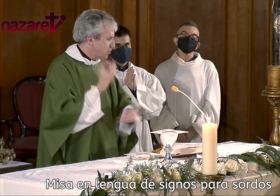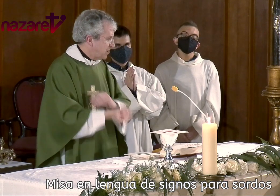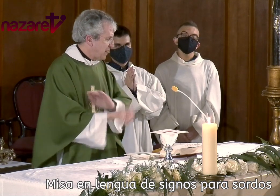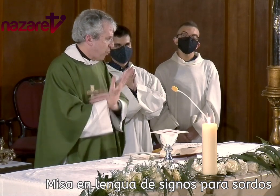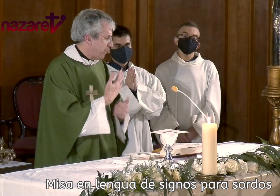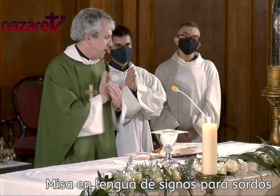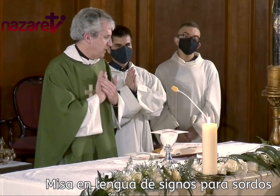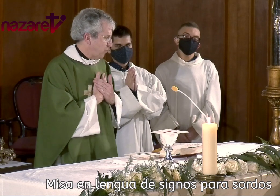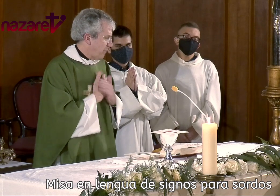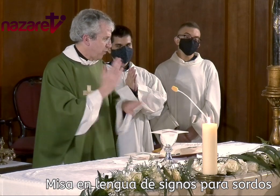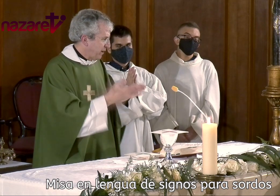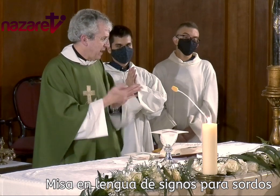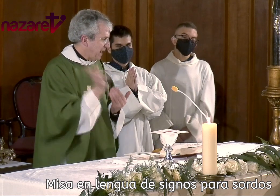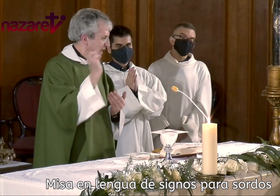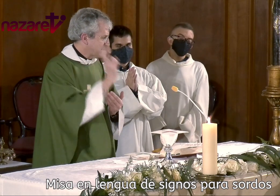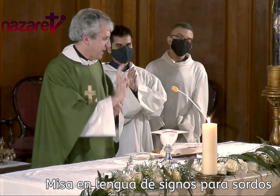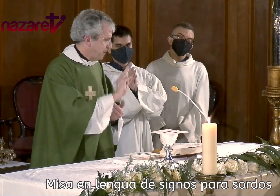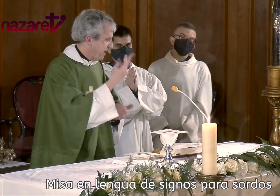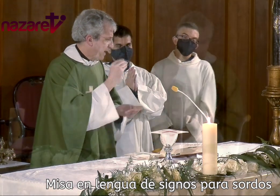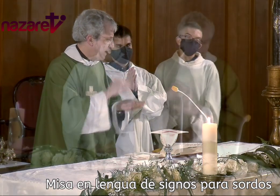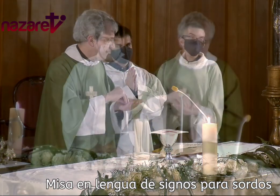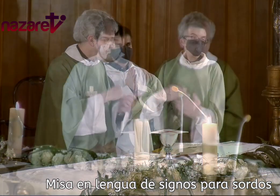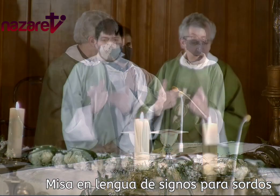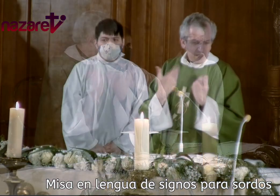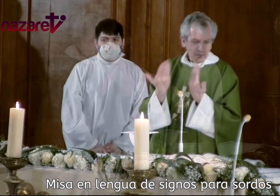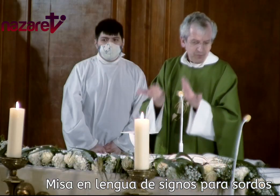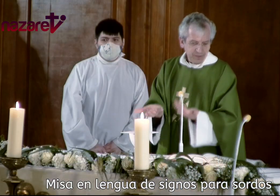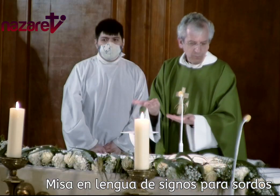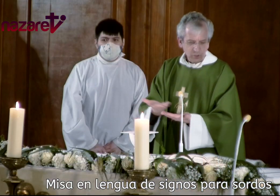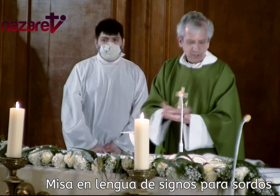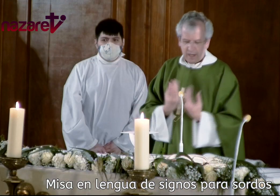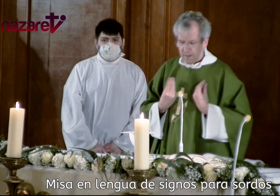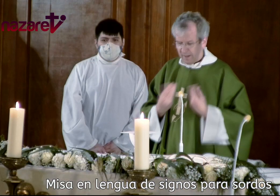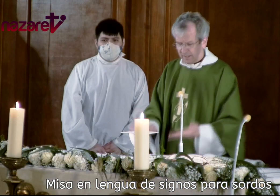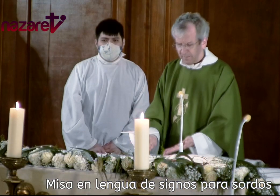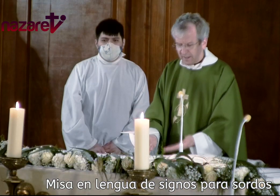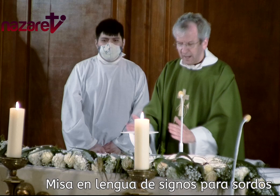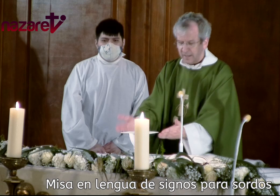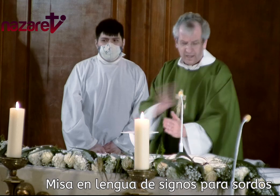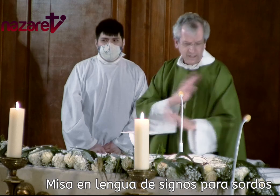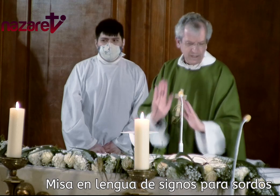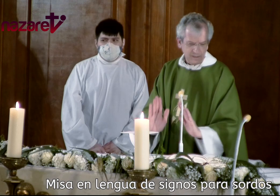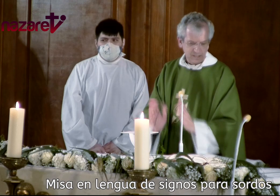la obra de tu amor hasta que él venga y te ofrecemos el pan de vida y el cáliz de